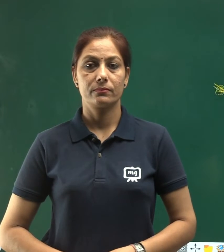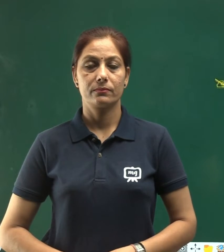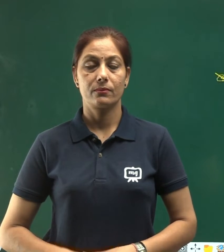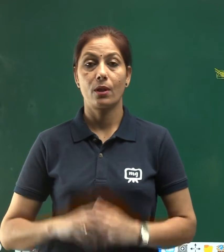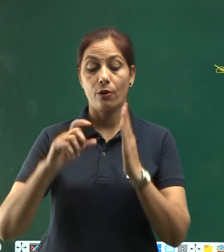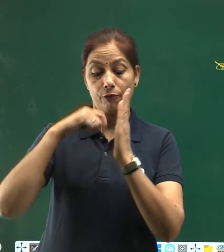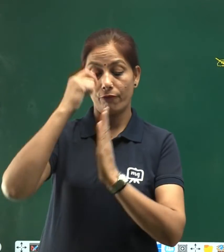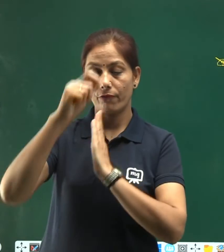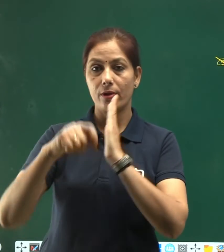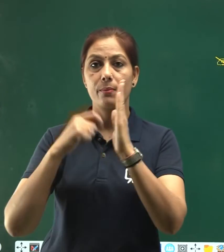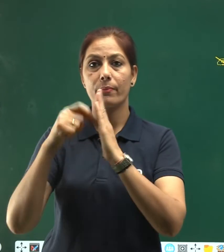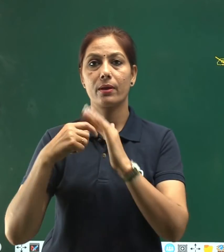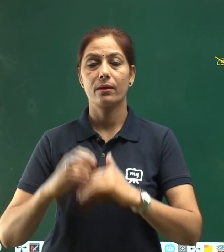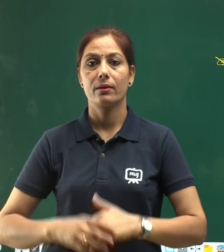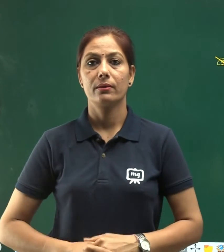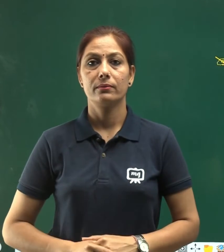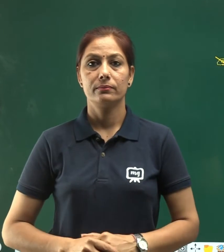फिल्म में